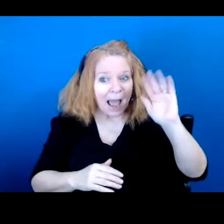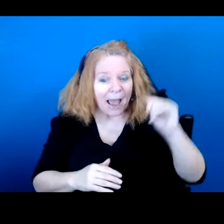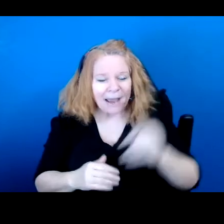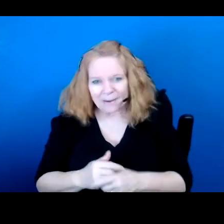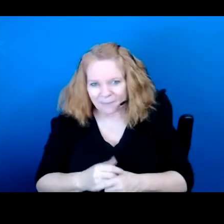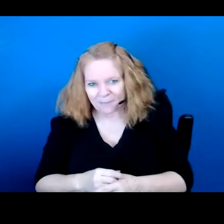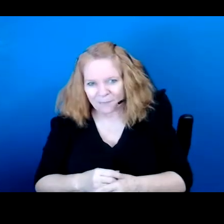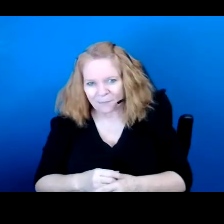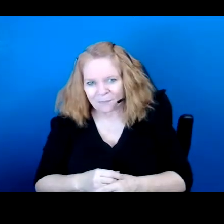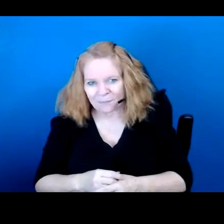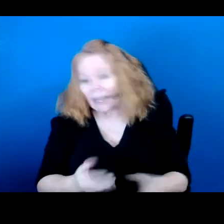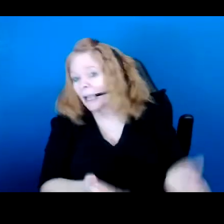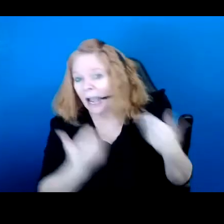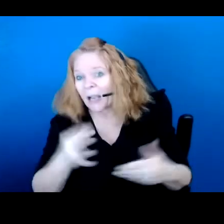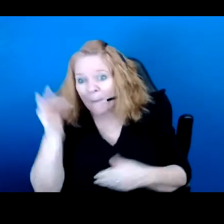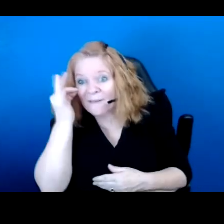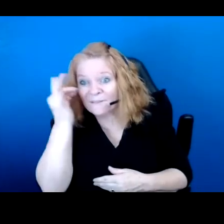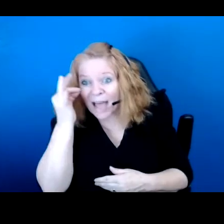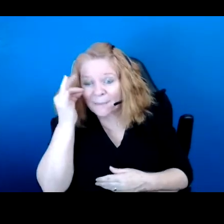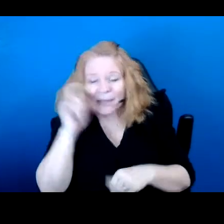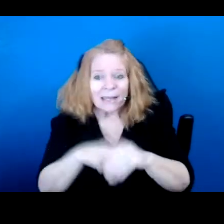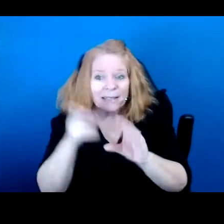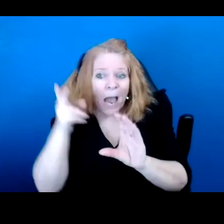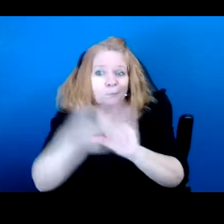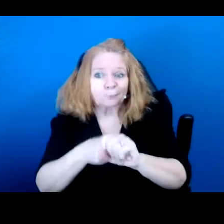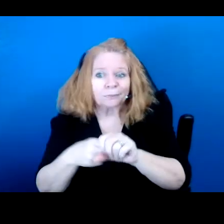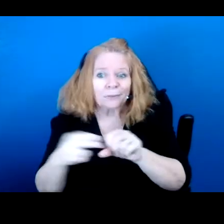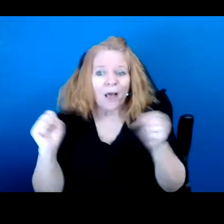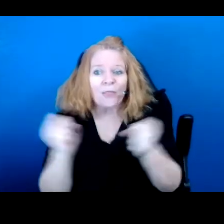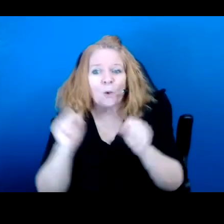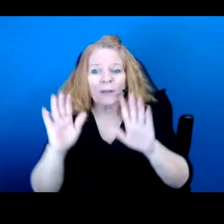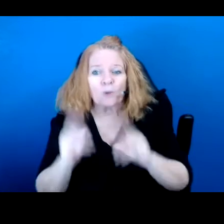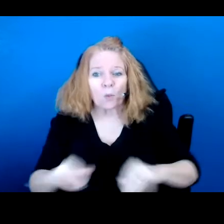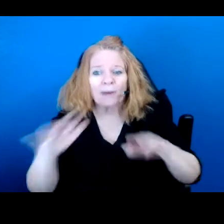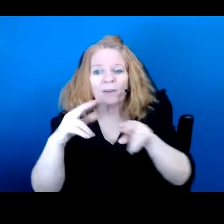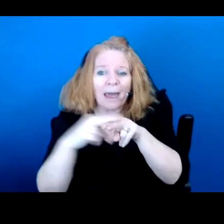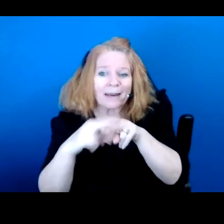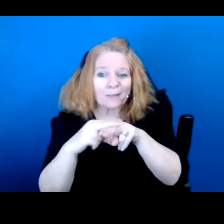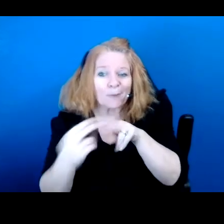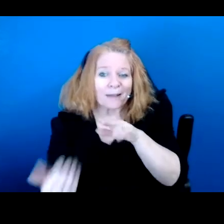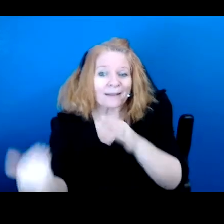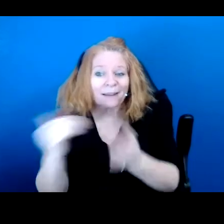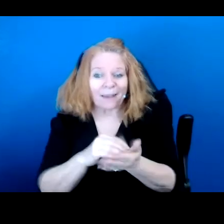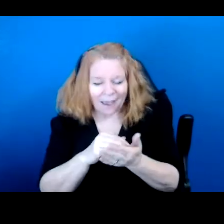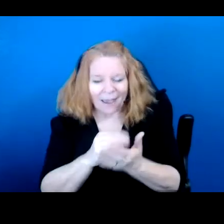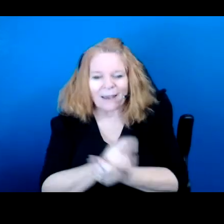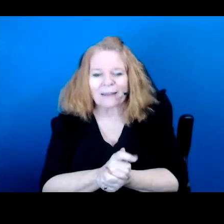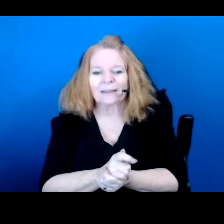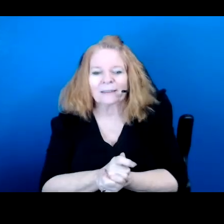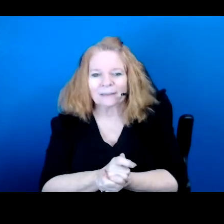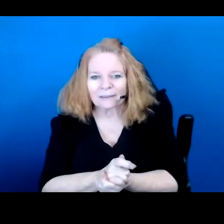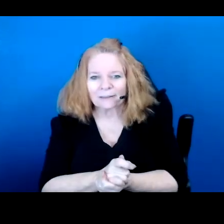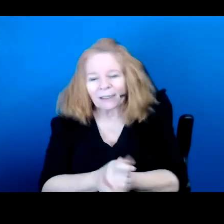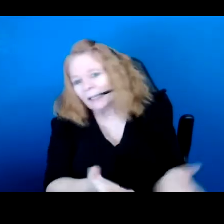nos vemos adiós fab y vámonos es para que volvamos al tren de